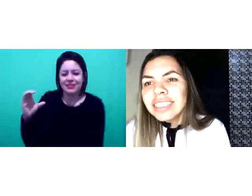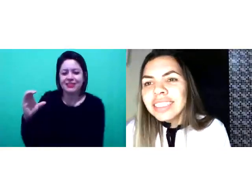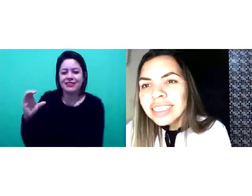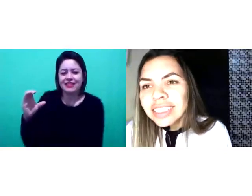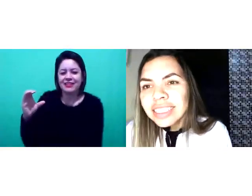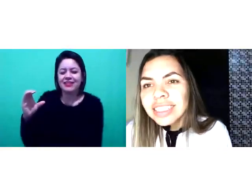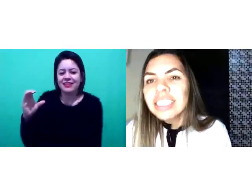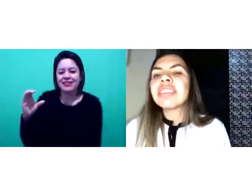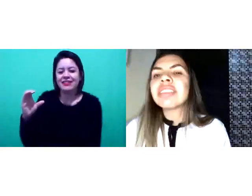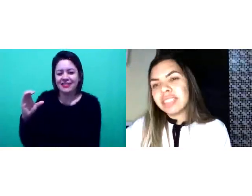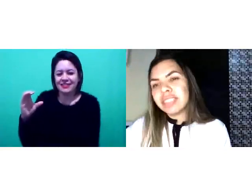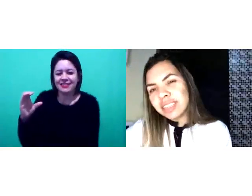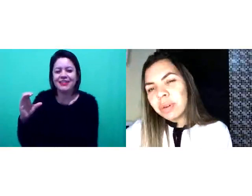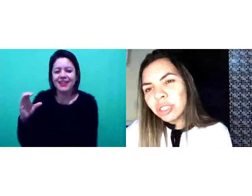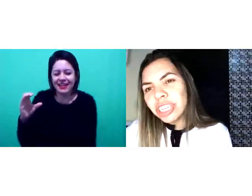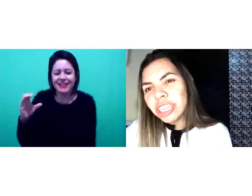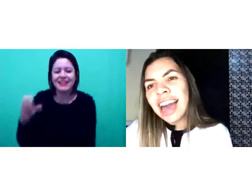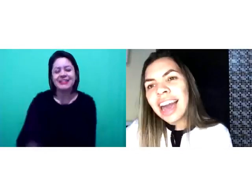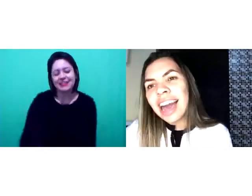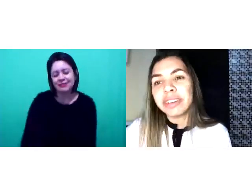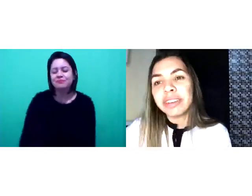eu sei que vocês estão angustiados, estão nervosos com o TCC.